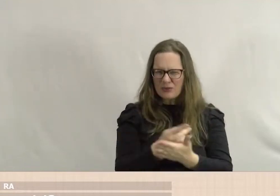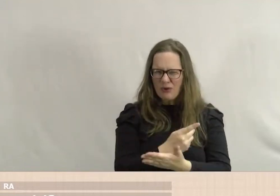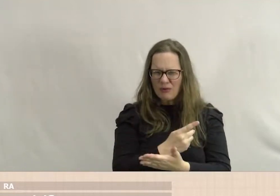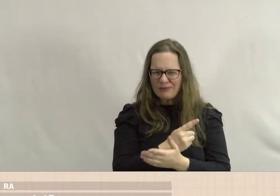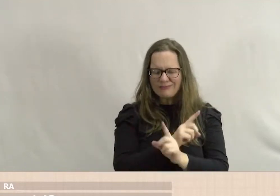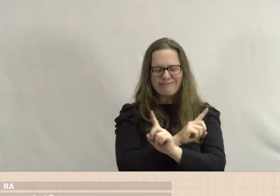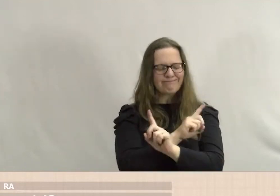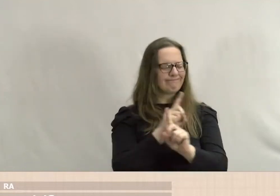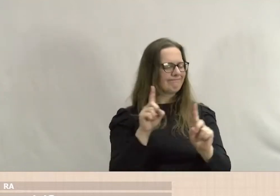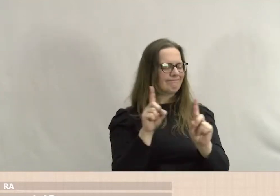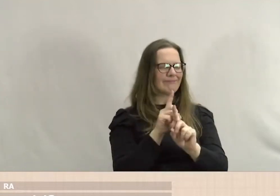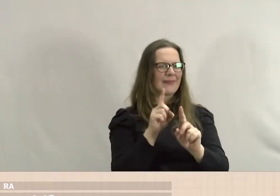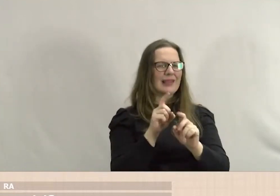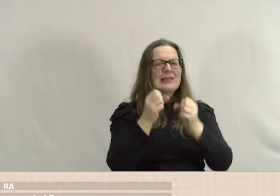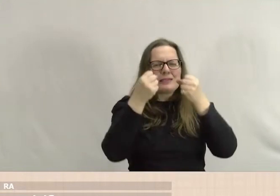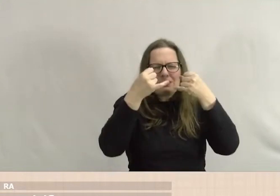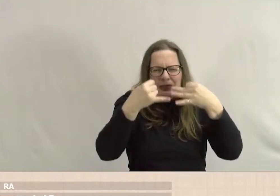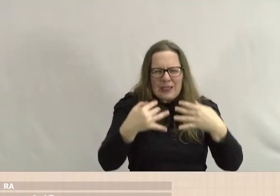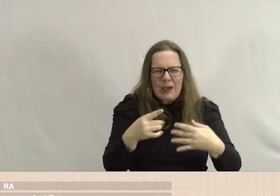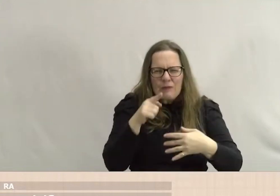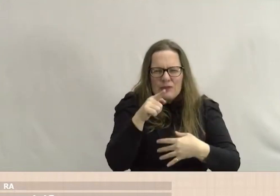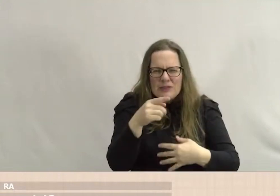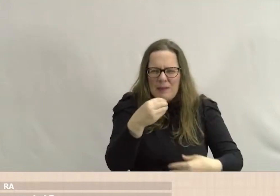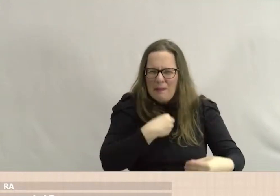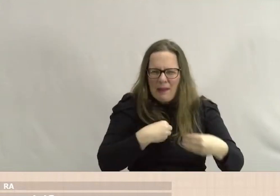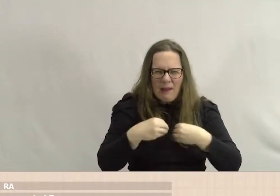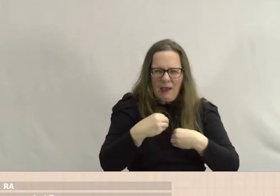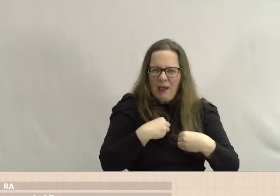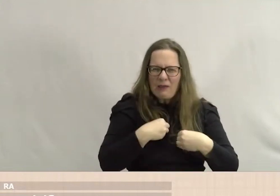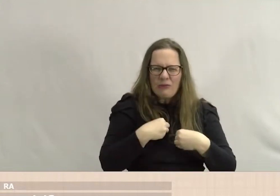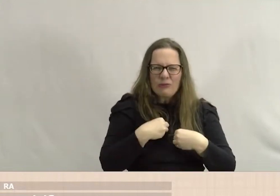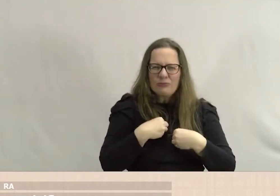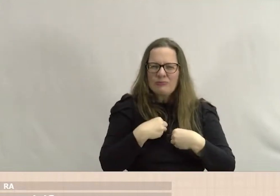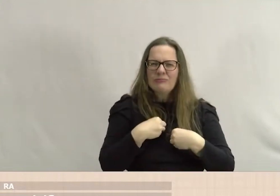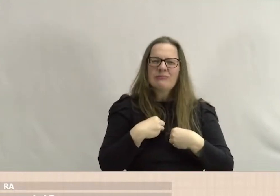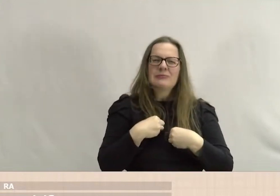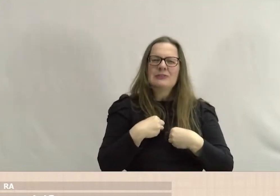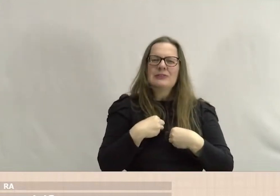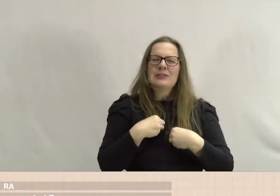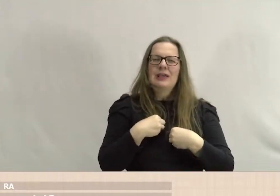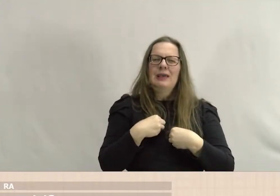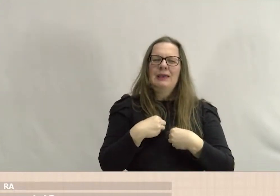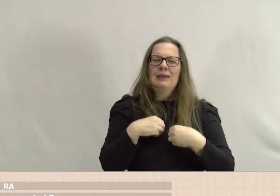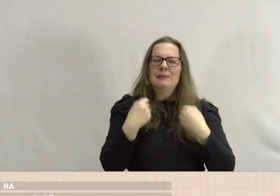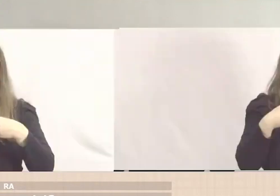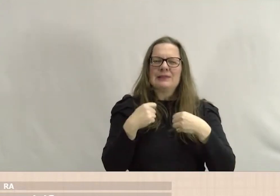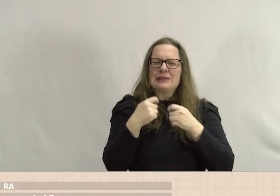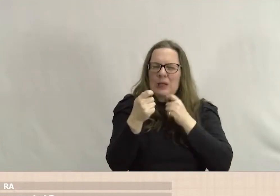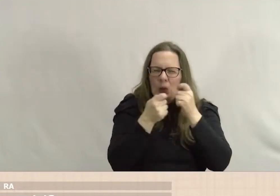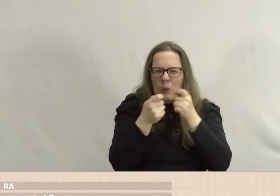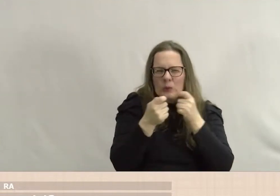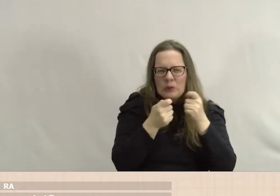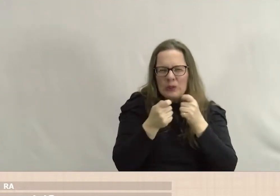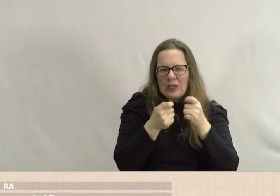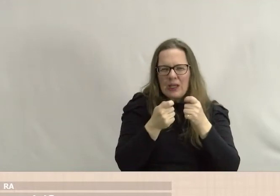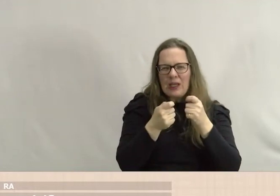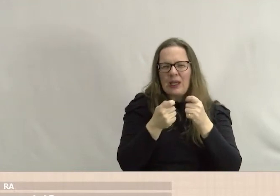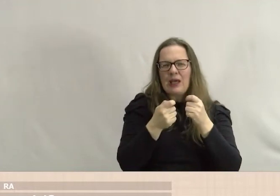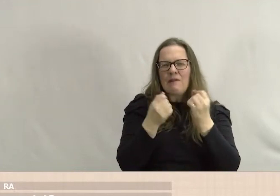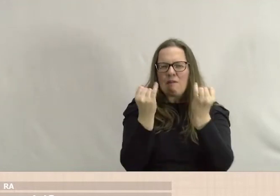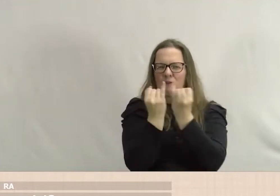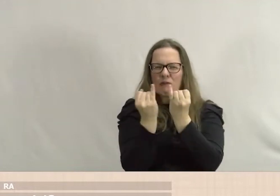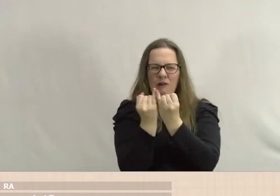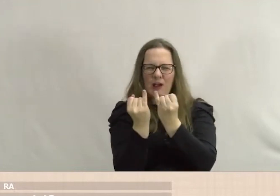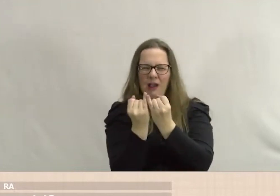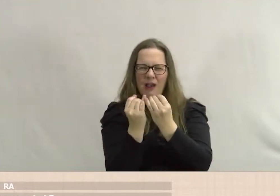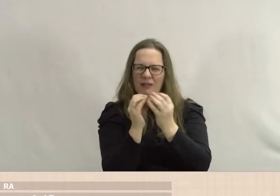viver em pecado. Você não deve ter ódio do seu irmão. Não adianta, não deve mais ter inveja